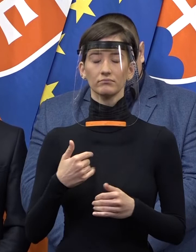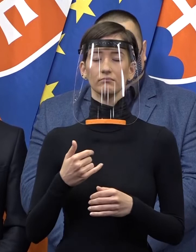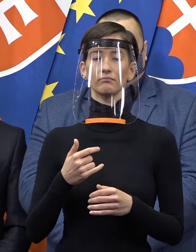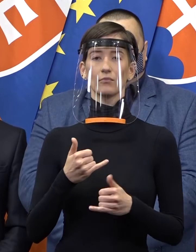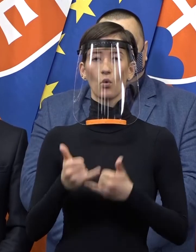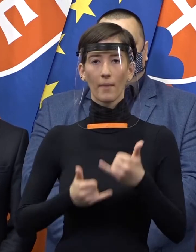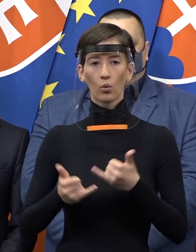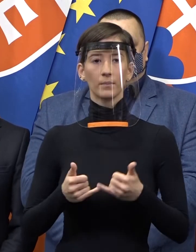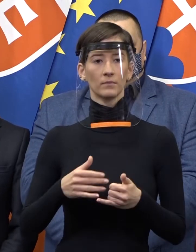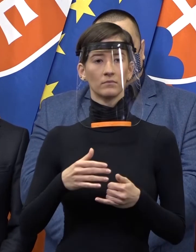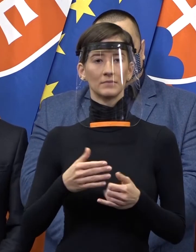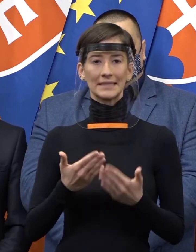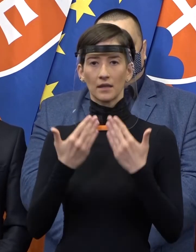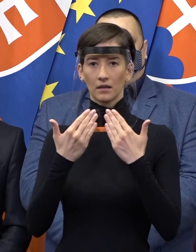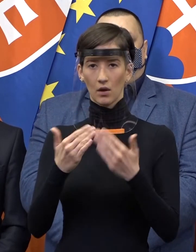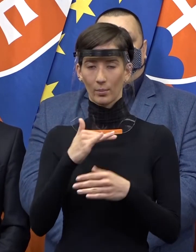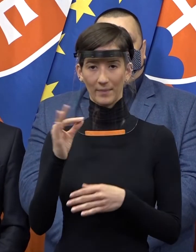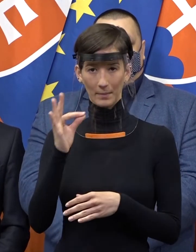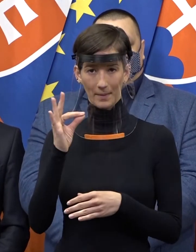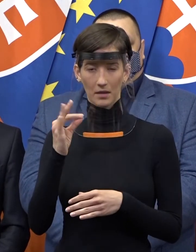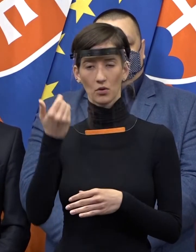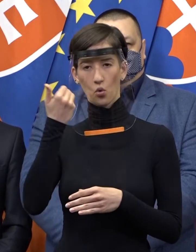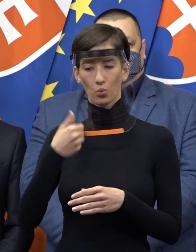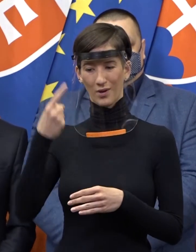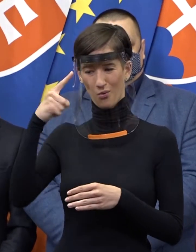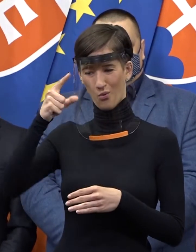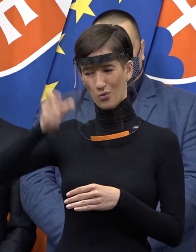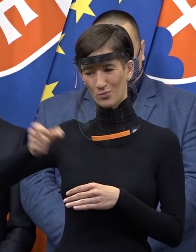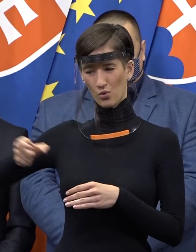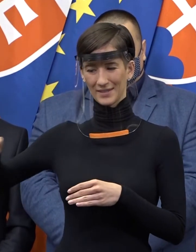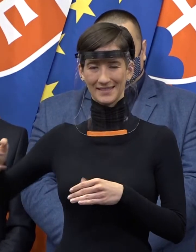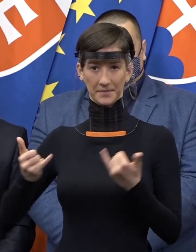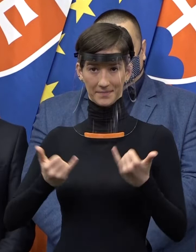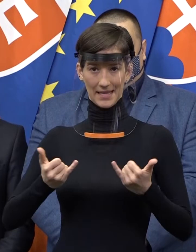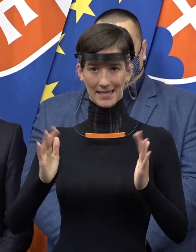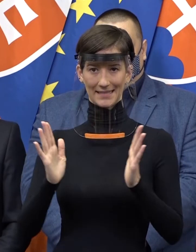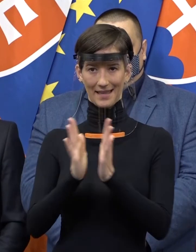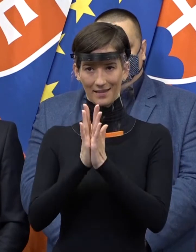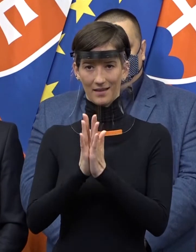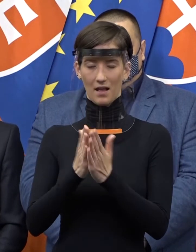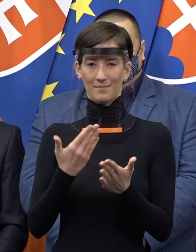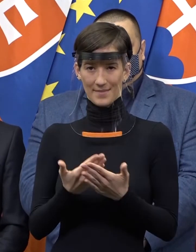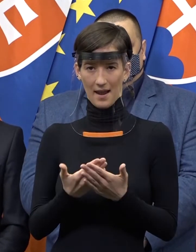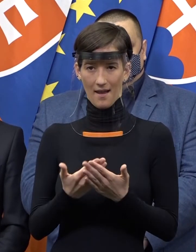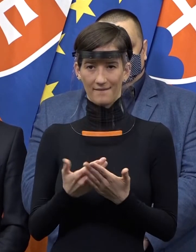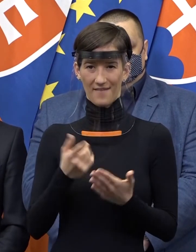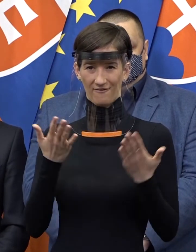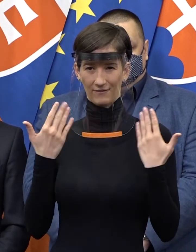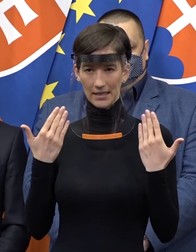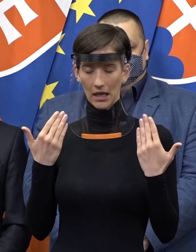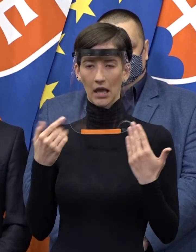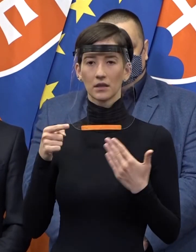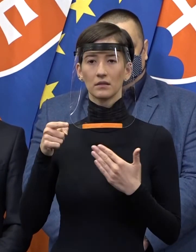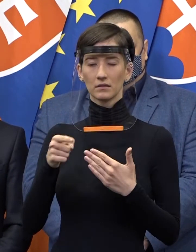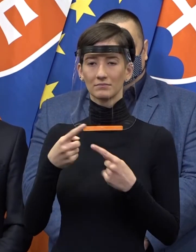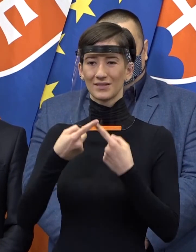pekne všetkým týmto ľuďom, ktorí tu za mnou stoja, že v nedeľu nie úplne práve pracovný deň. Merali mnohí z